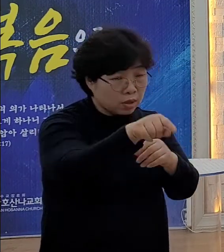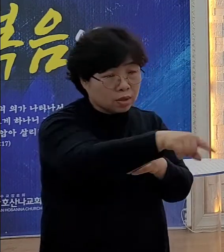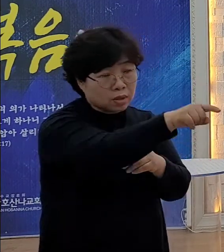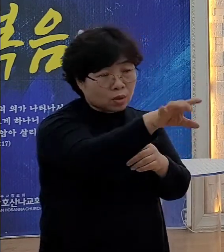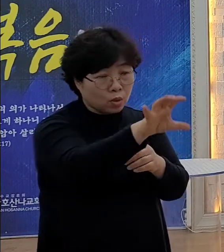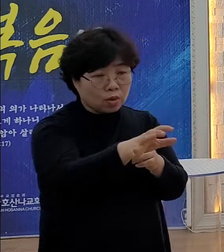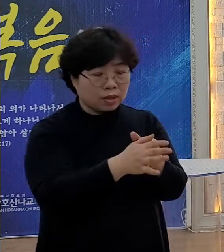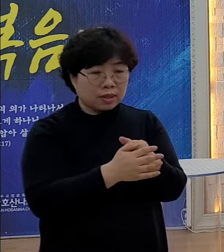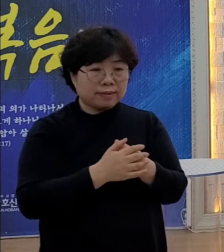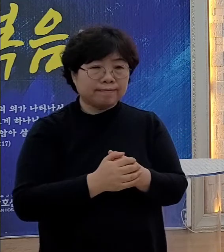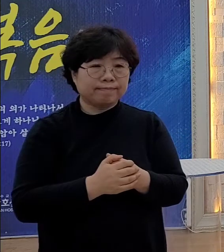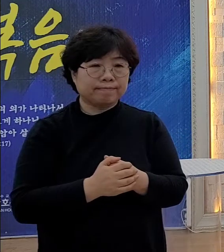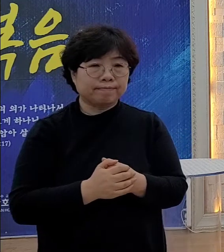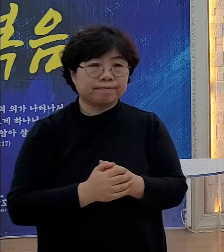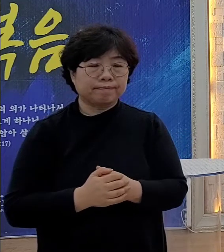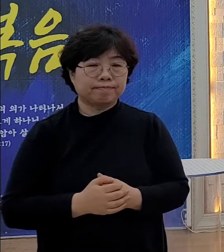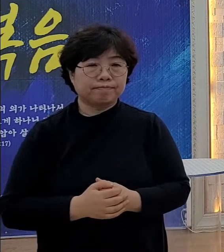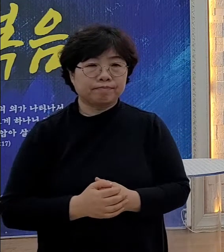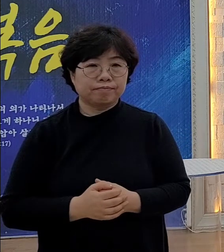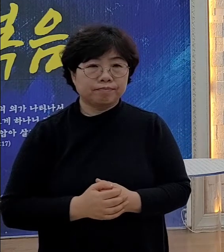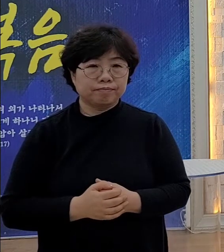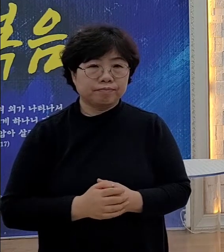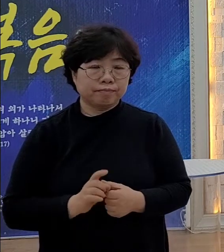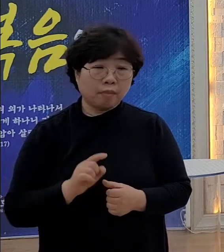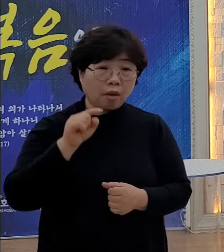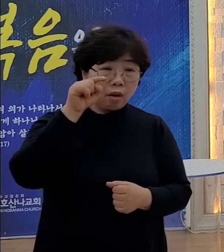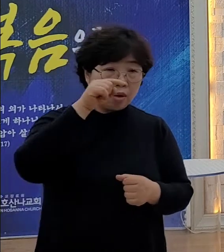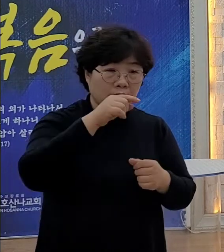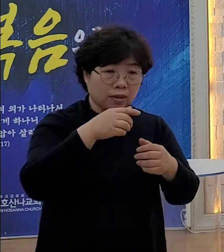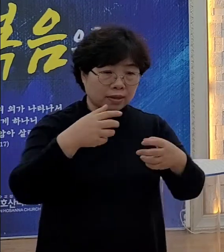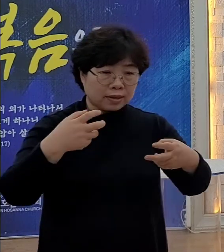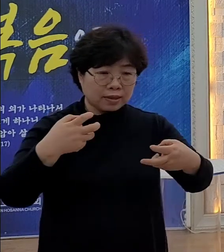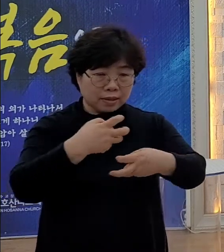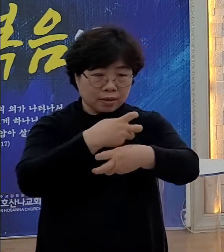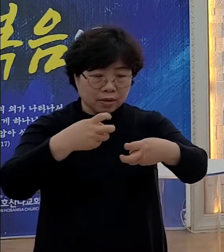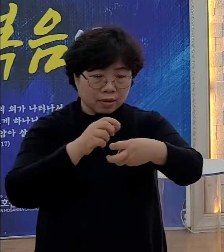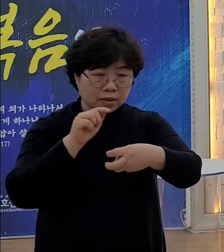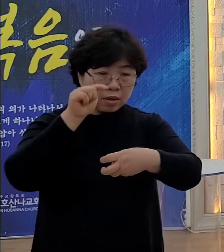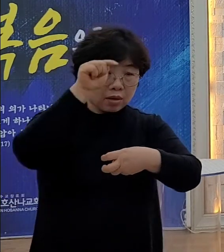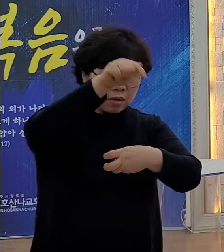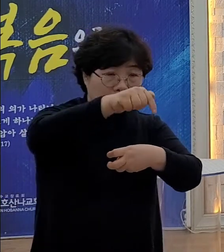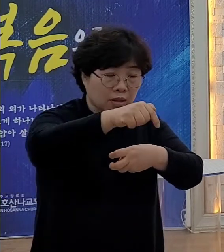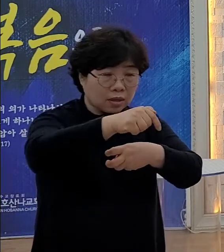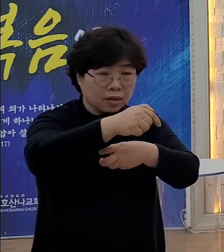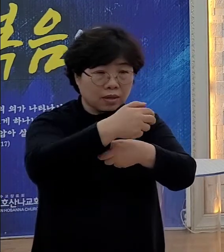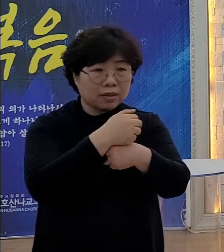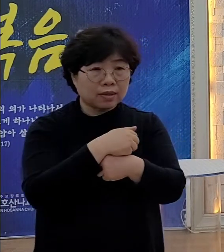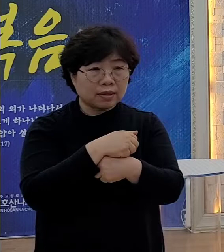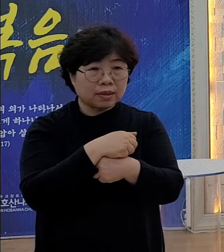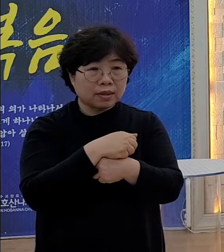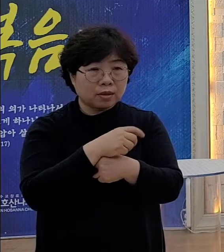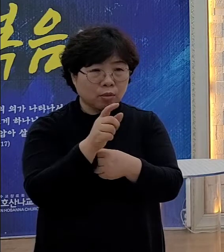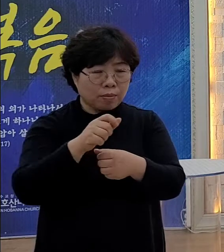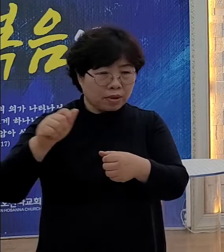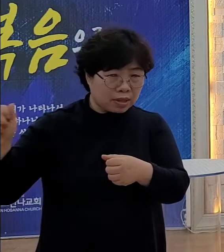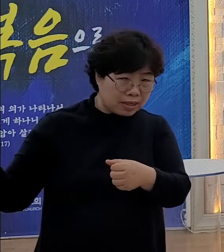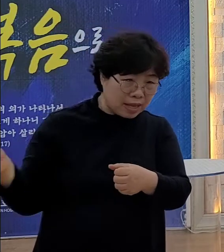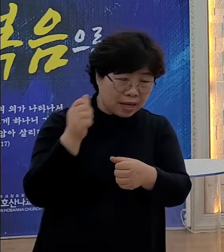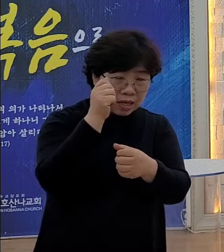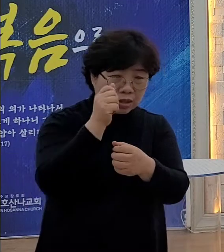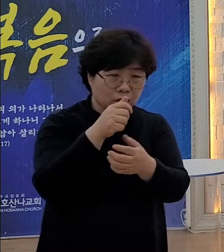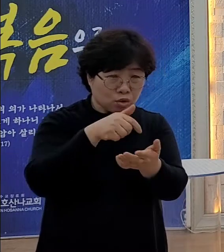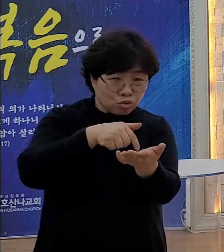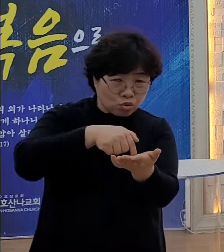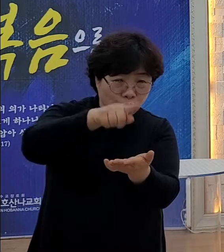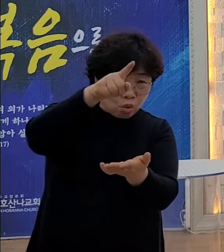쪽에는 이게 잘 안 보이는데 건너편에 대방 8차 쪽에 테니스장, 족구장, 놀이터 너무